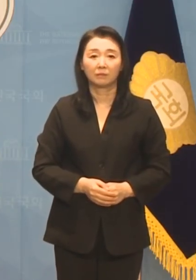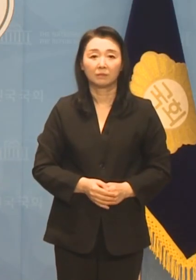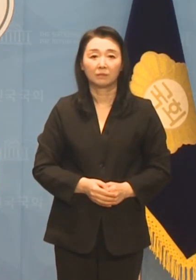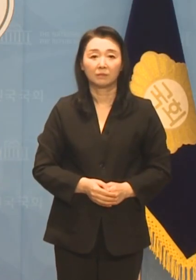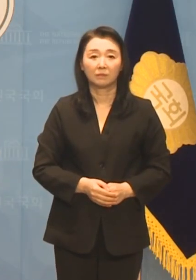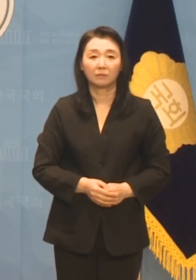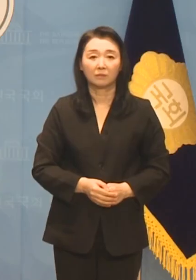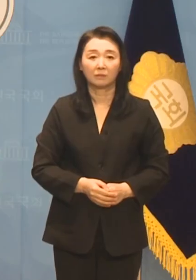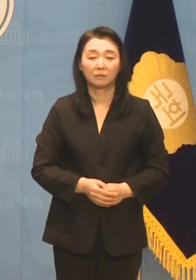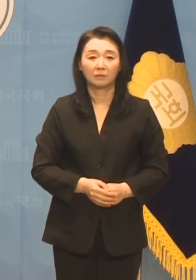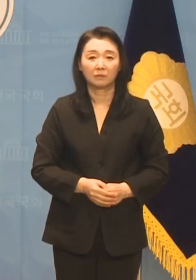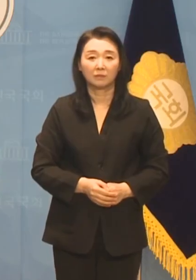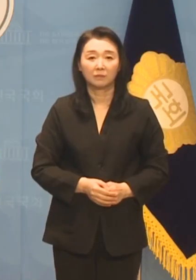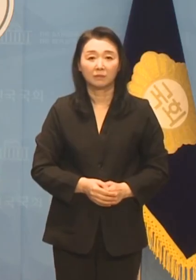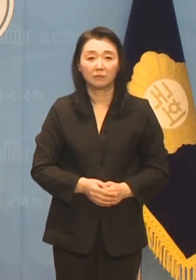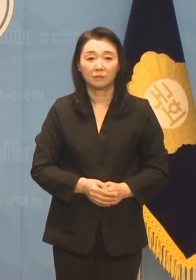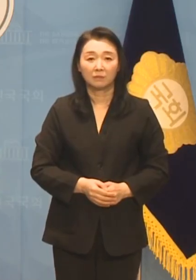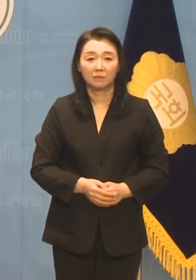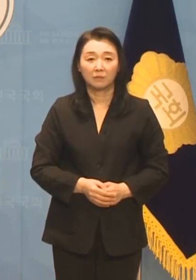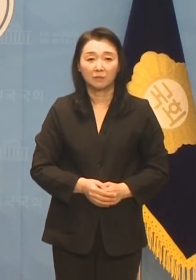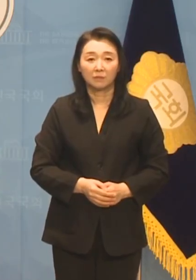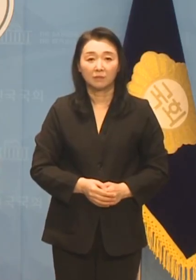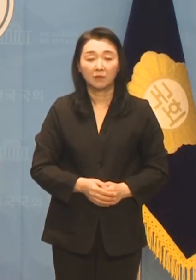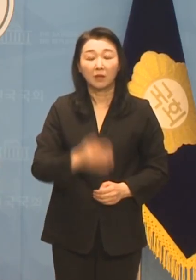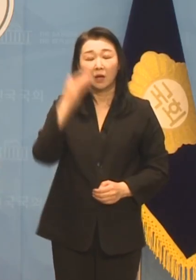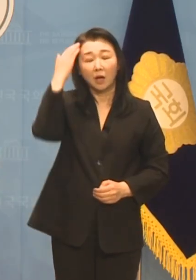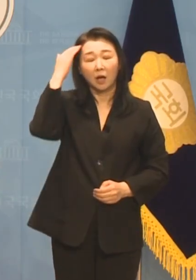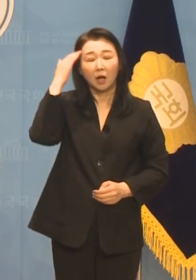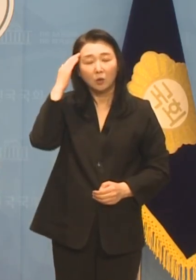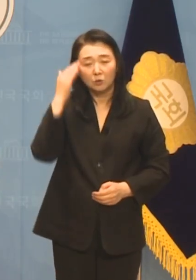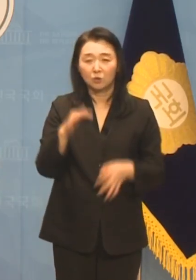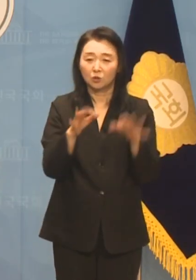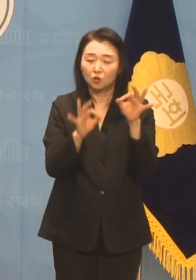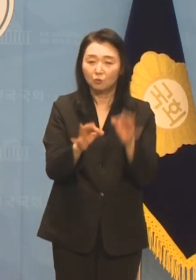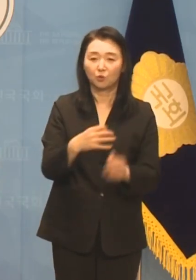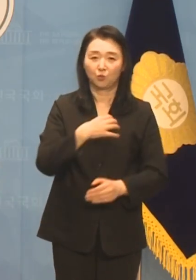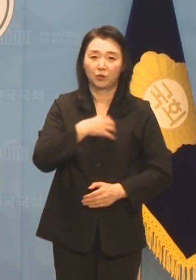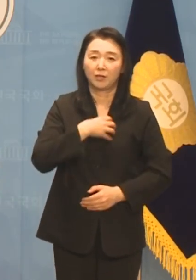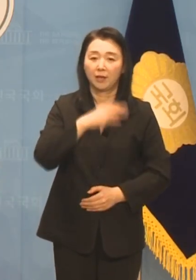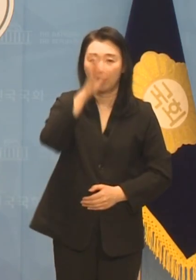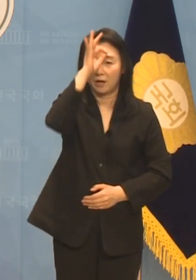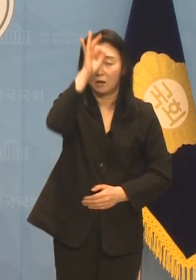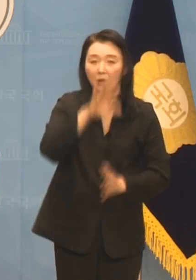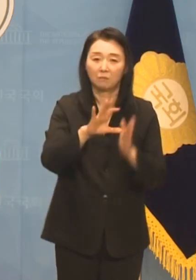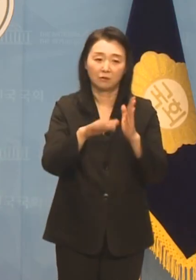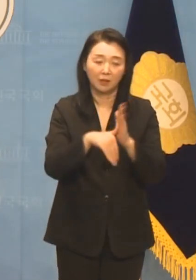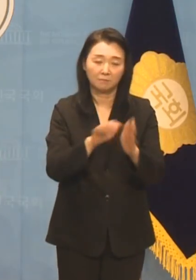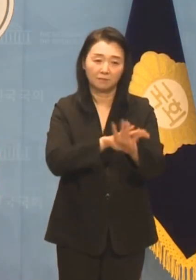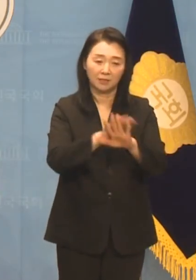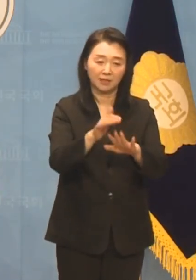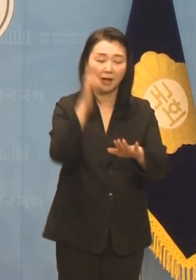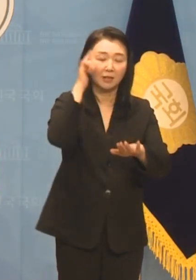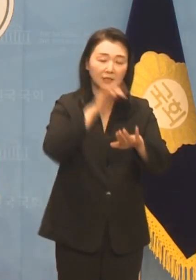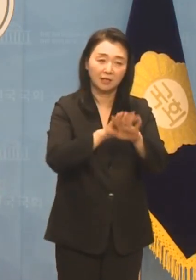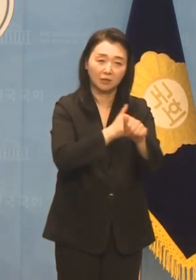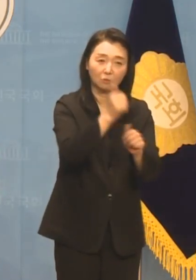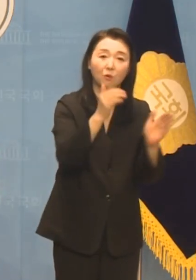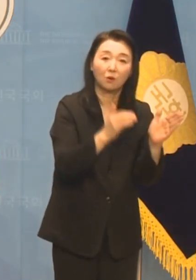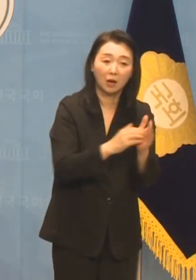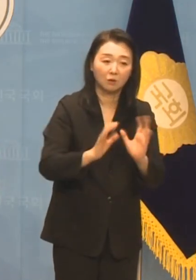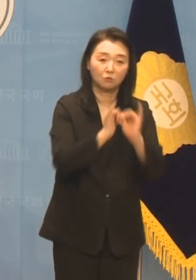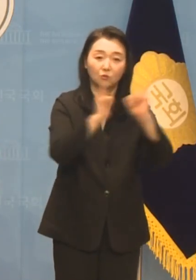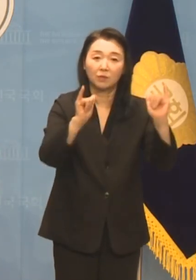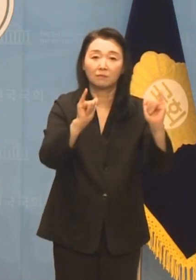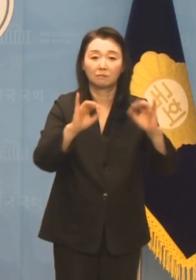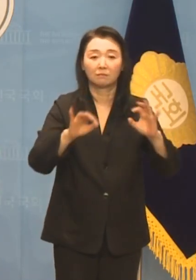최대 국난이라던 IMF 위기조차 지혜롭고 용기 있는 우리 국민에게는